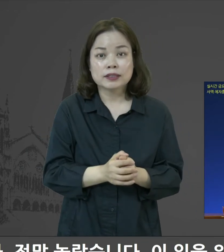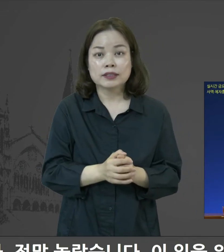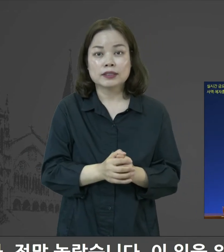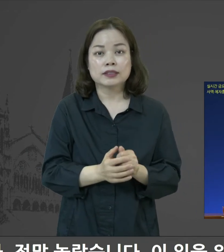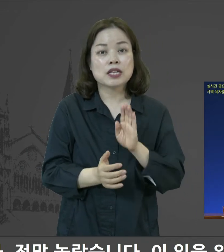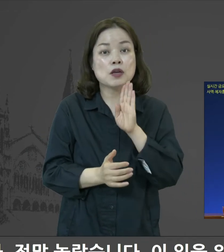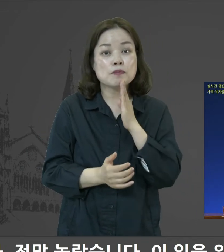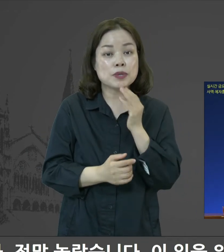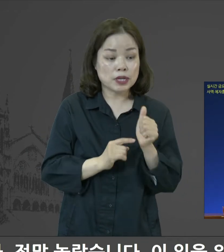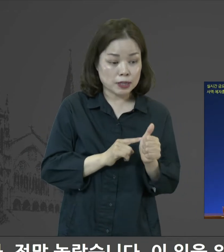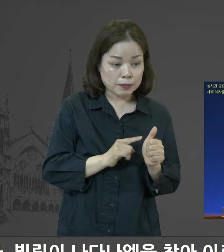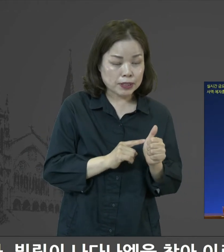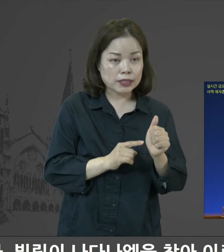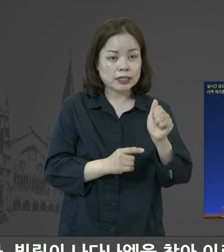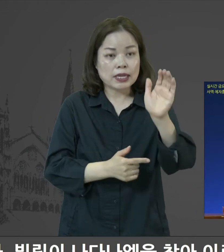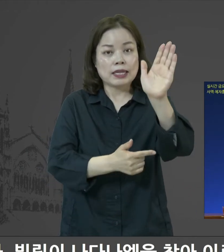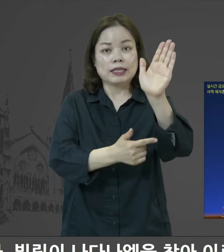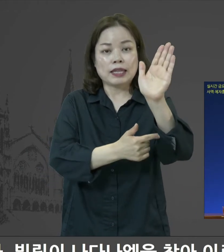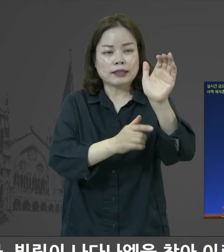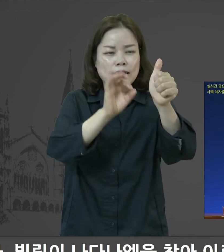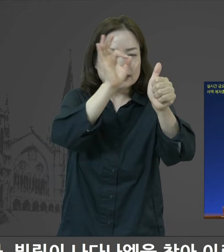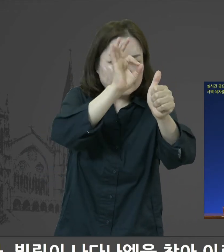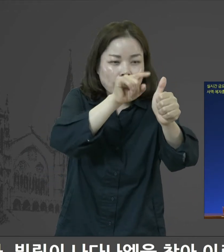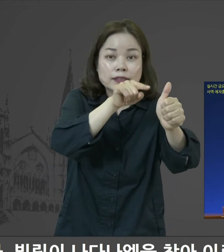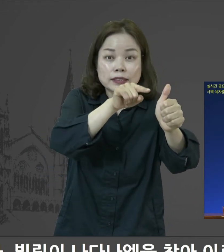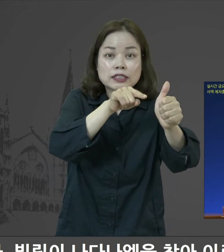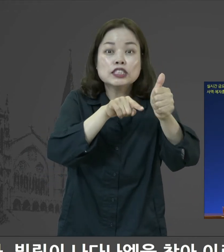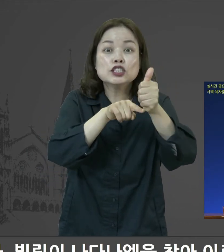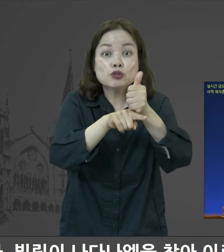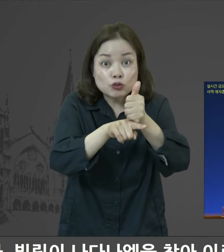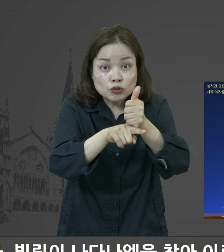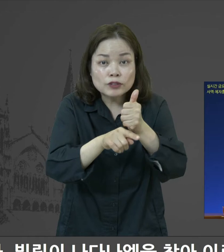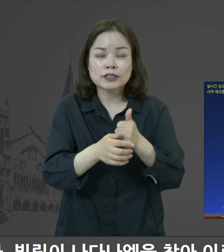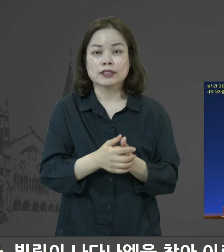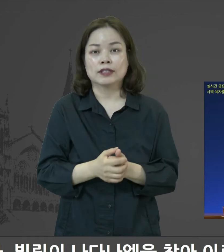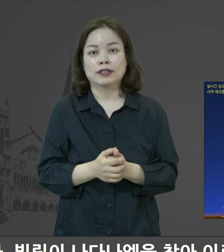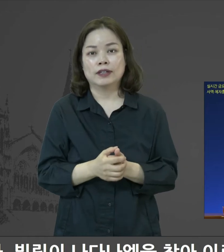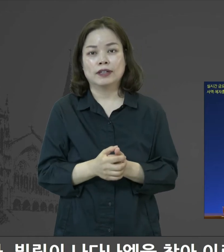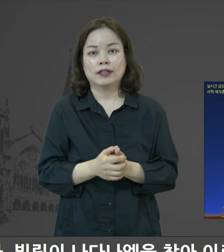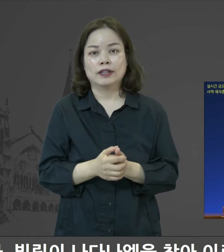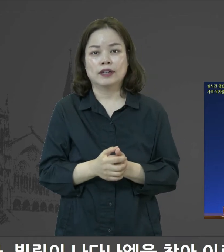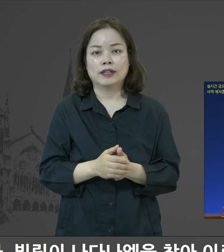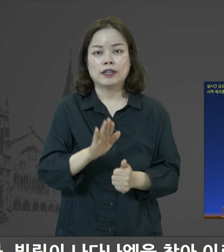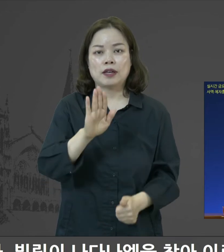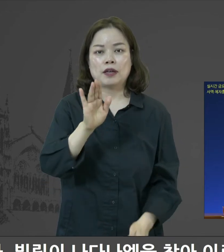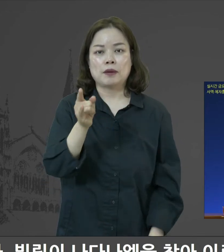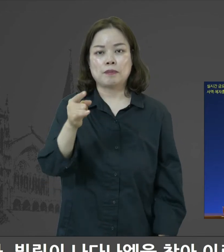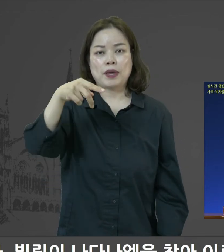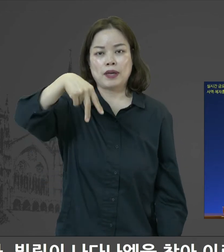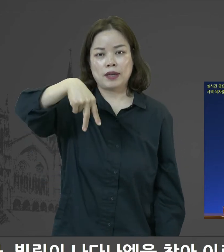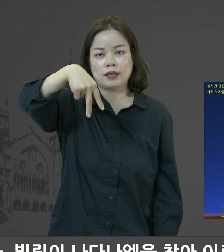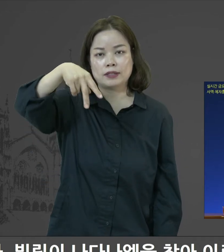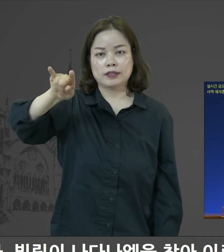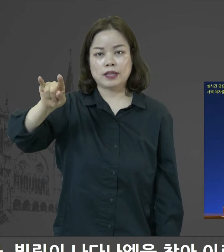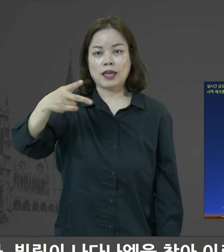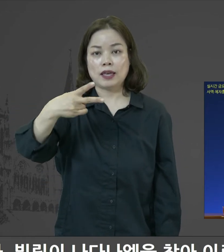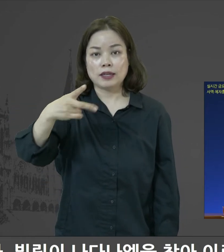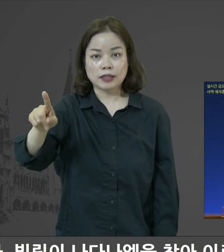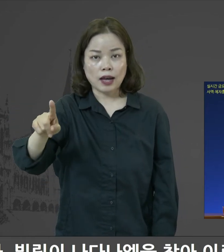빌립이 나다나엘을 여기서 찾았다는 것은 아마도 이런 것 같아요. 벳세다 부분을